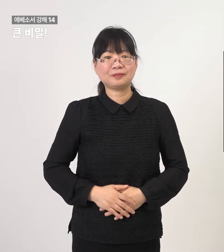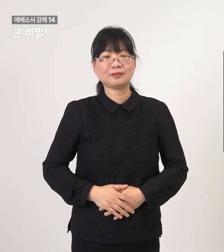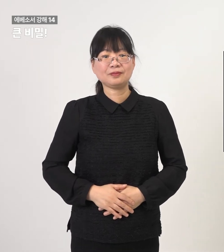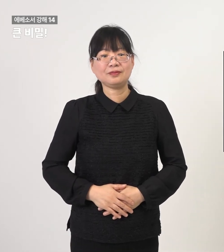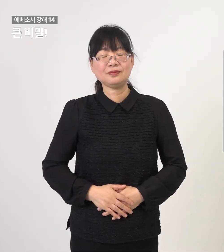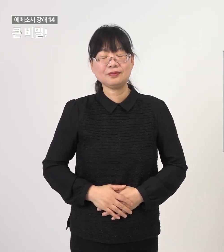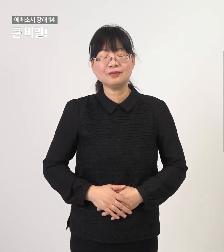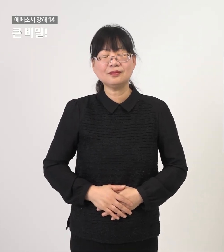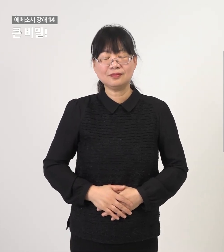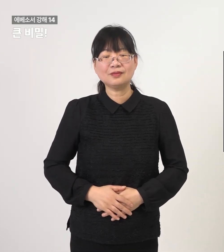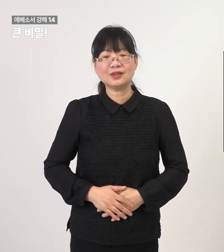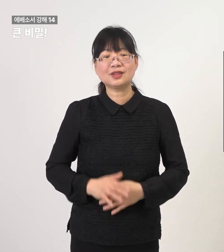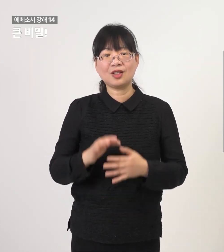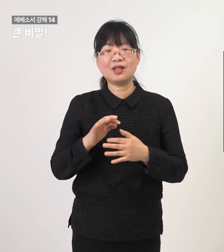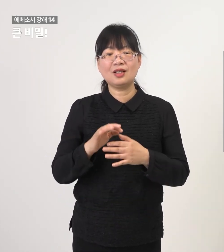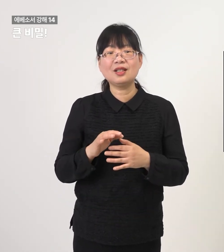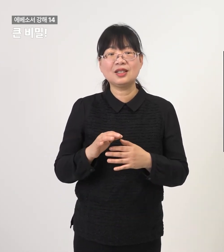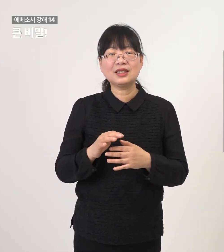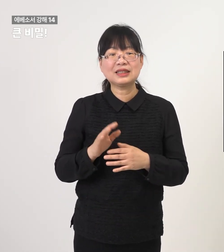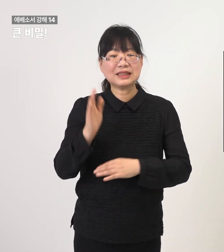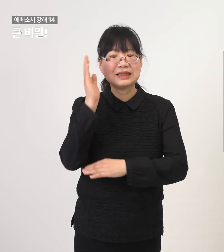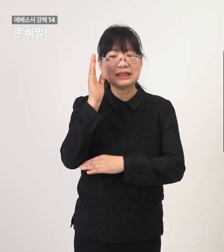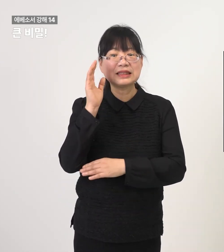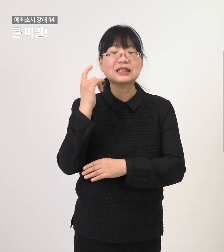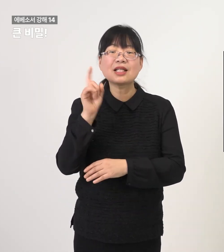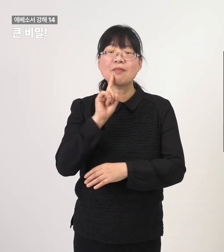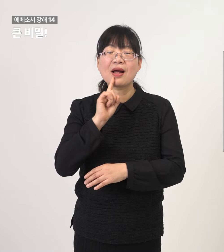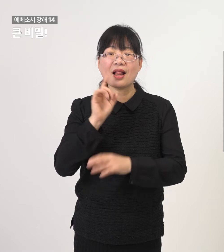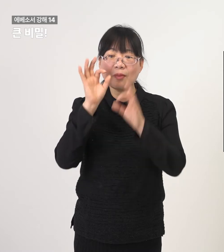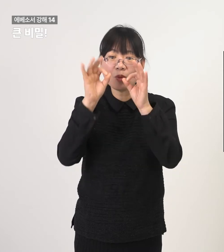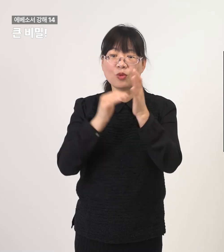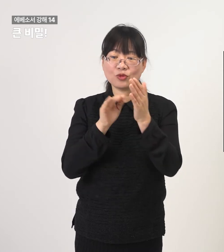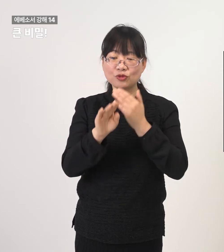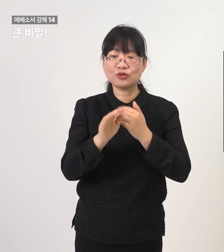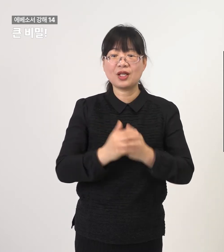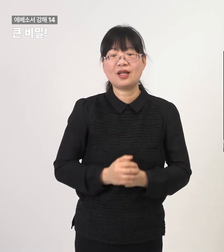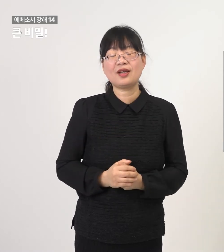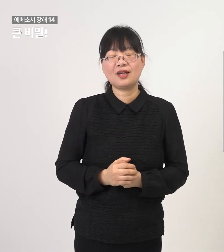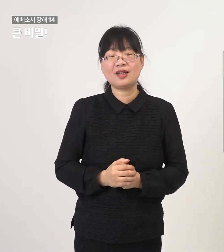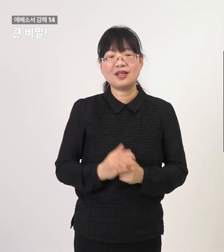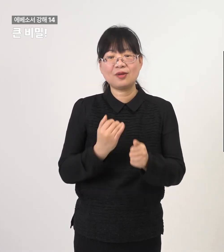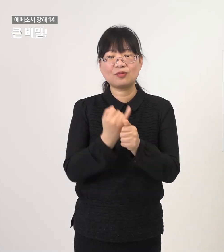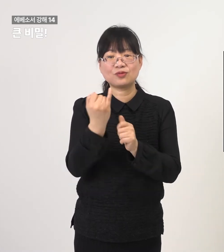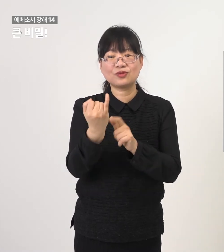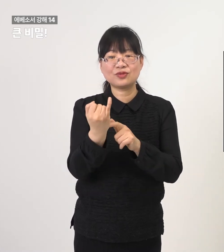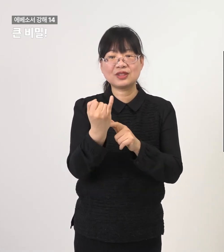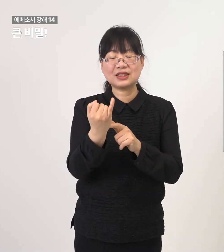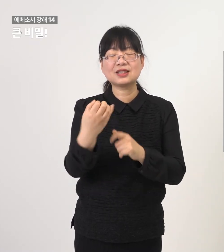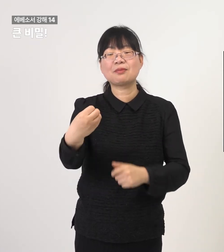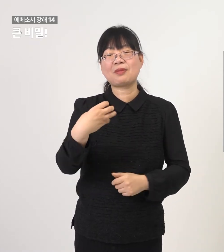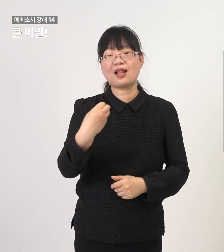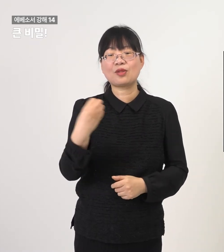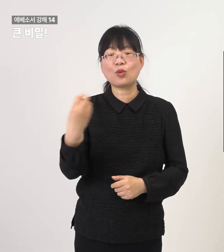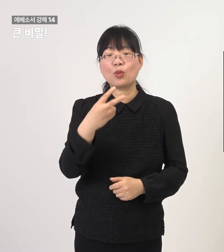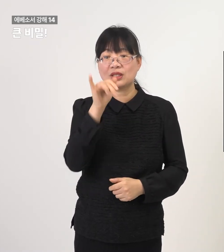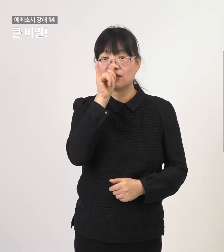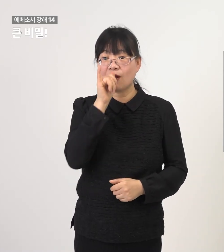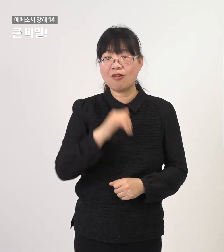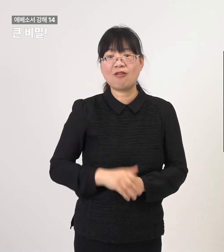어떤 정의를 내렸는가 하면, 그 목사님의 사모님이 한 얘기인데 이런 정의를 내렸어요.